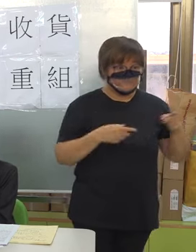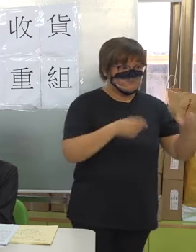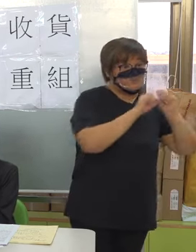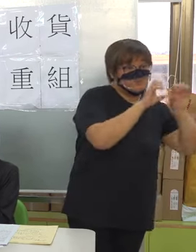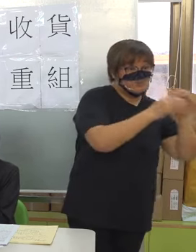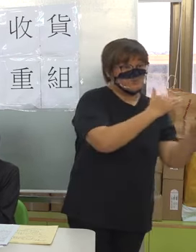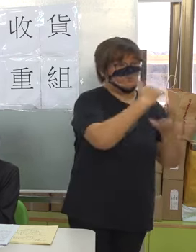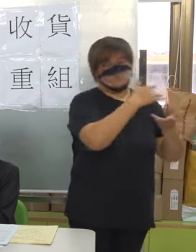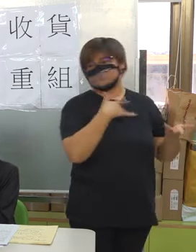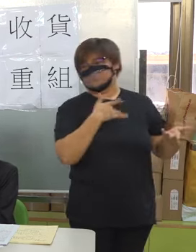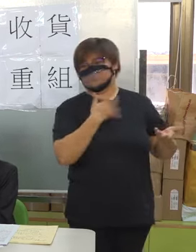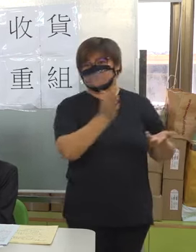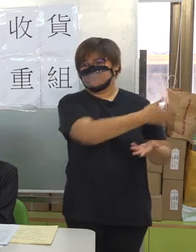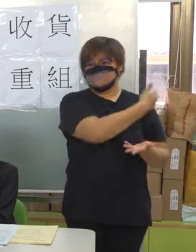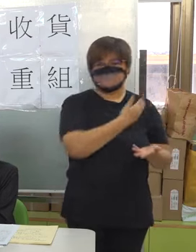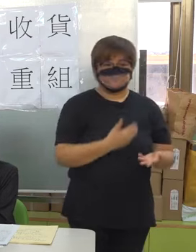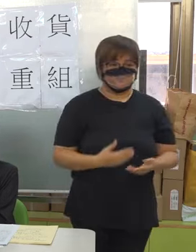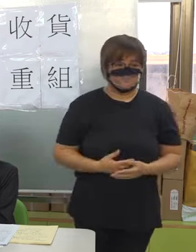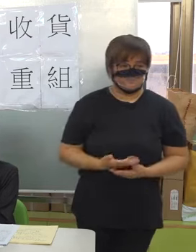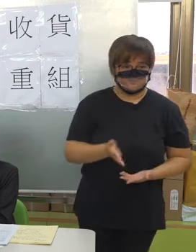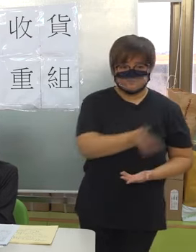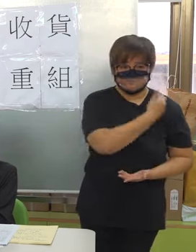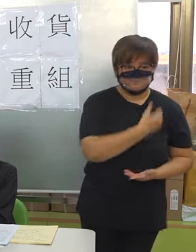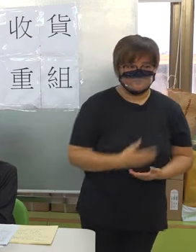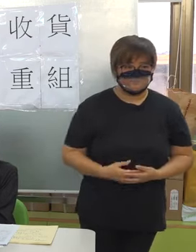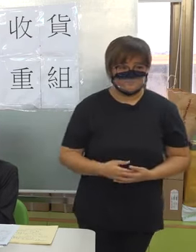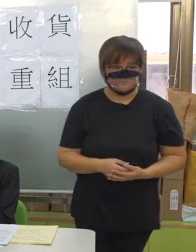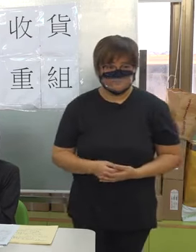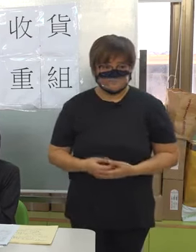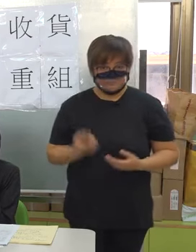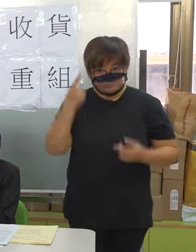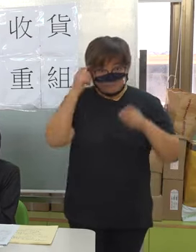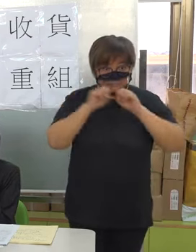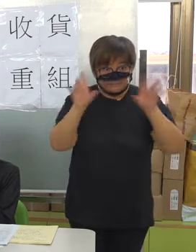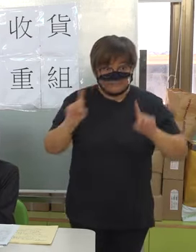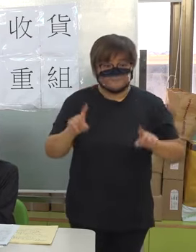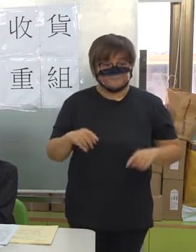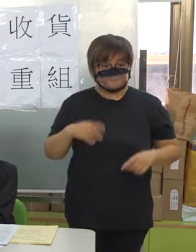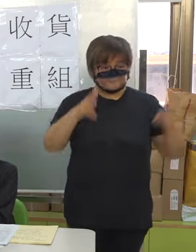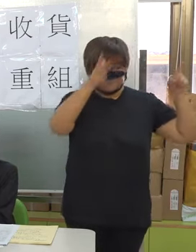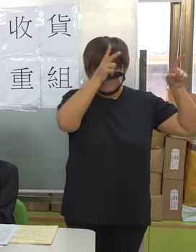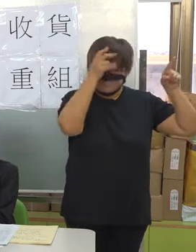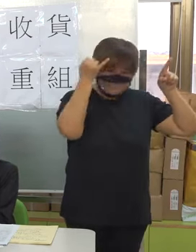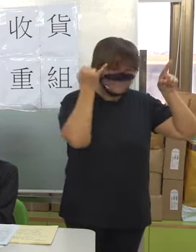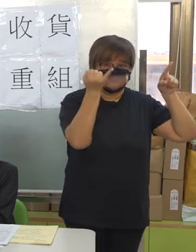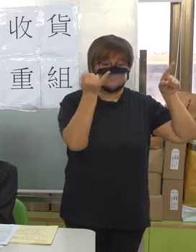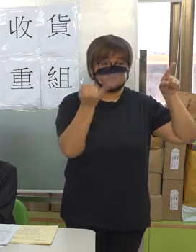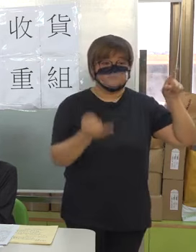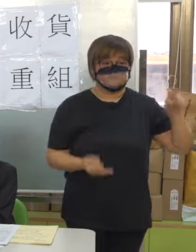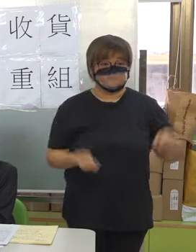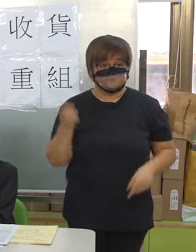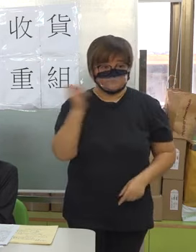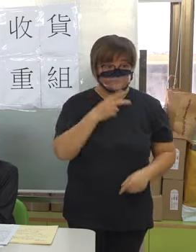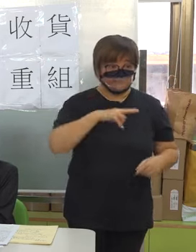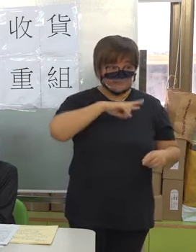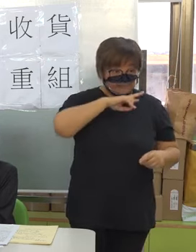之前啦，同大家去講清楚我哋對政府嘅把關係乜嘢，亦都希望市民即使喺下晝要去討論呢份報告